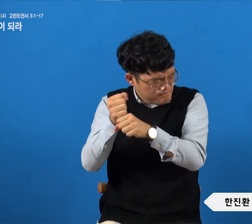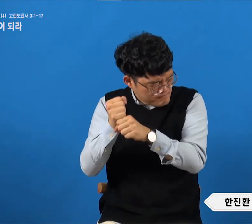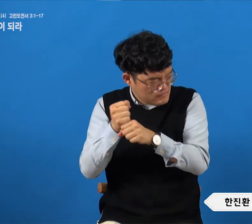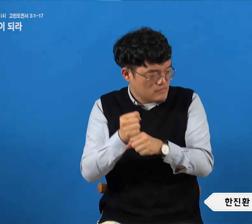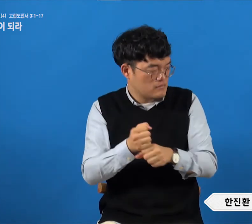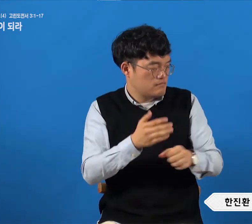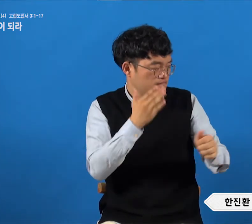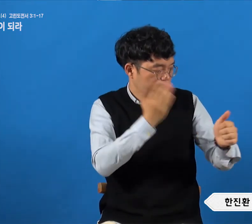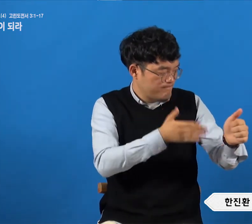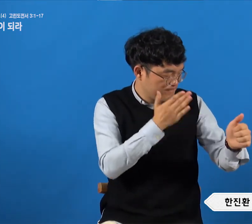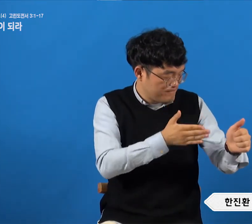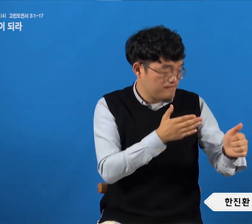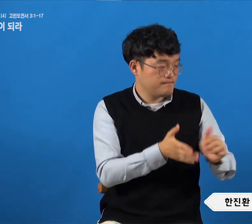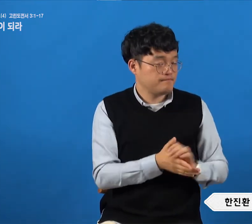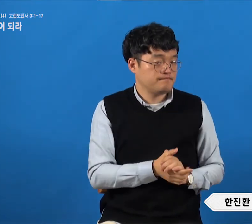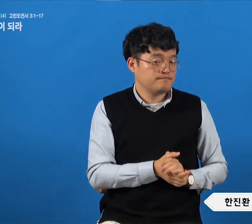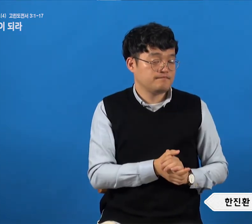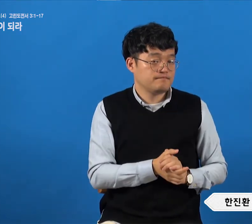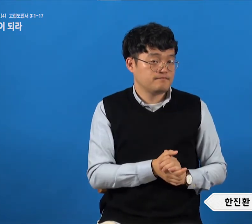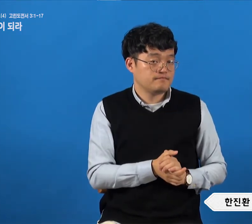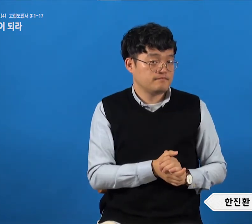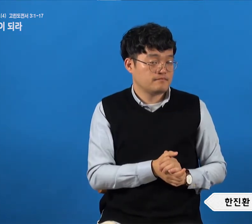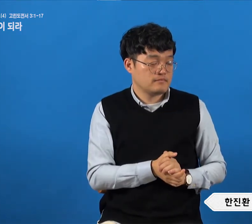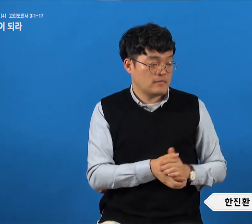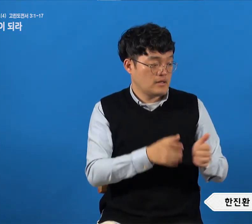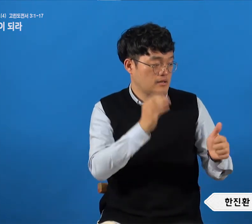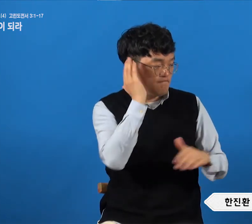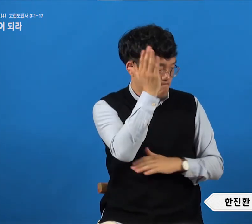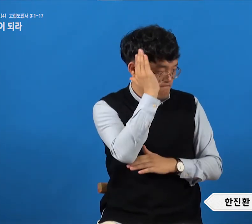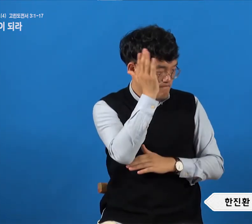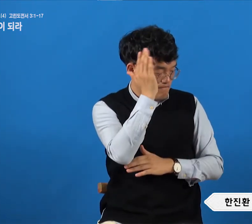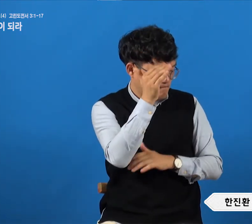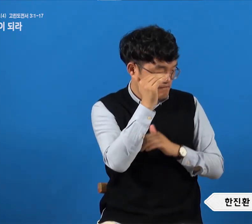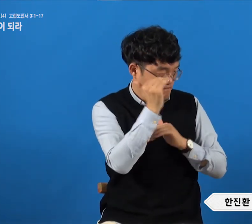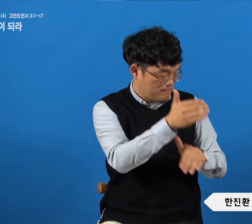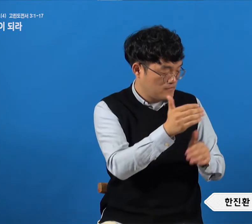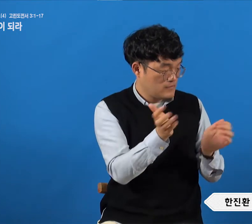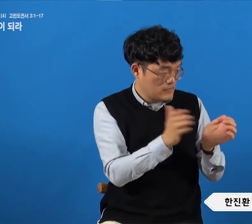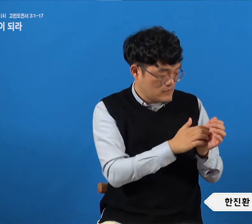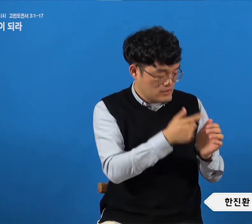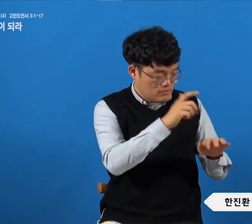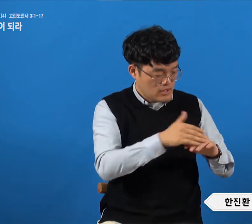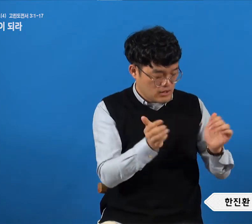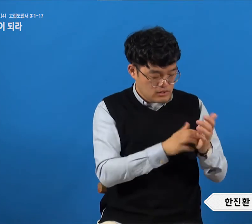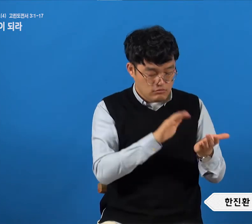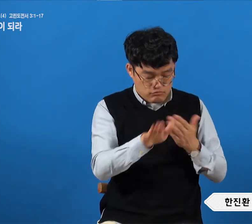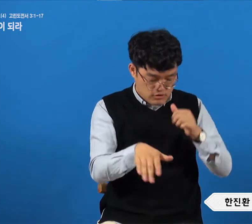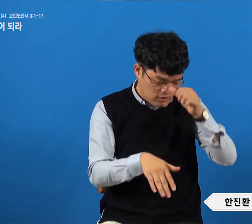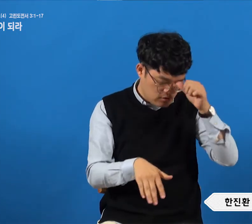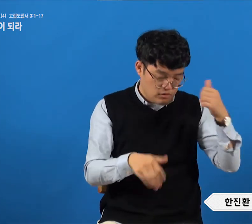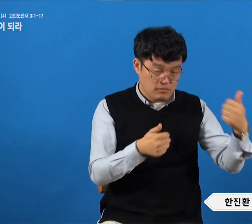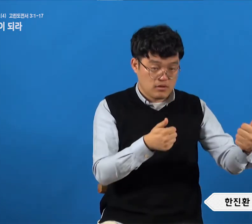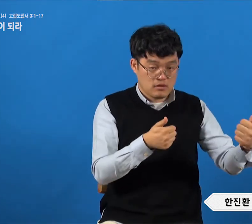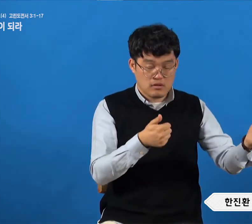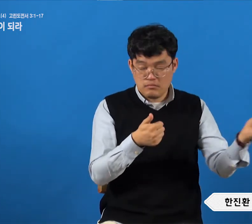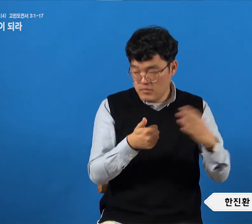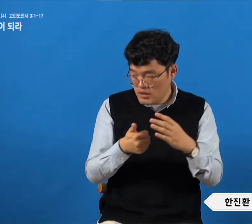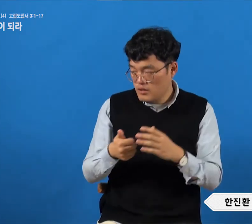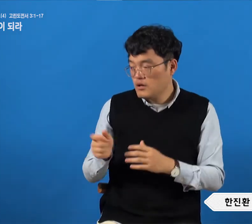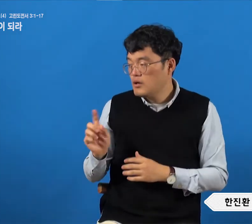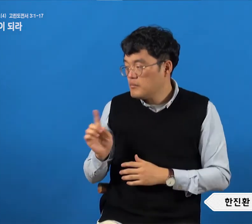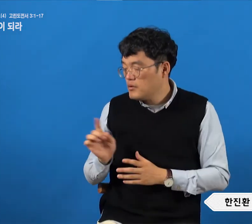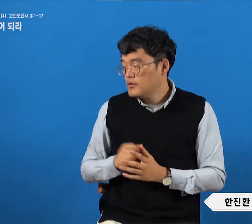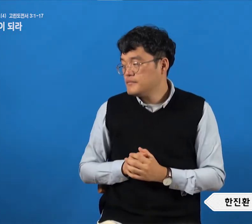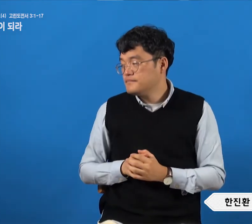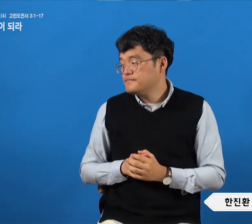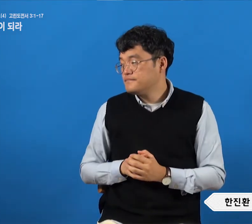보십시오. 그렇게 간절하게 말씀을 전했습니다. 예배 마치고 나니까 장로님이